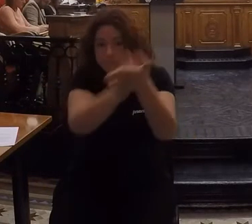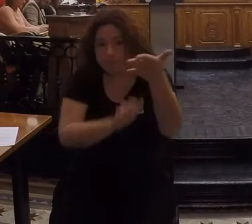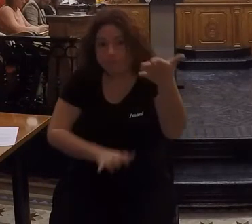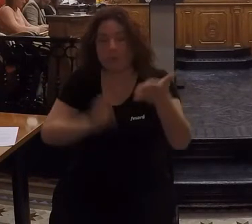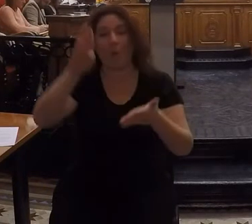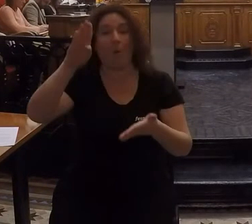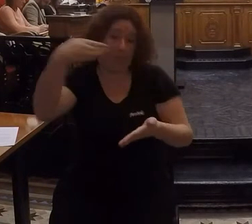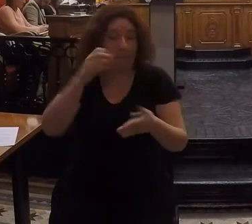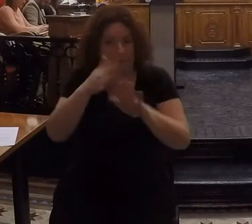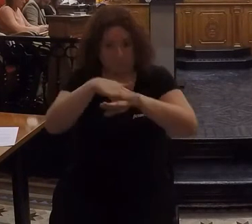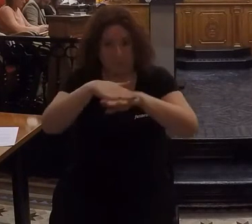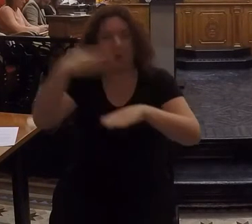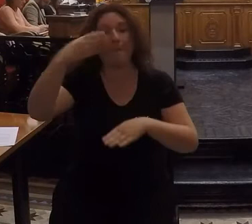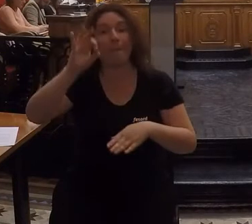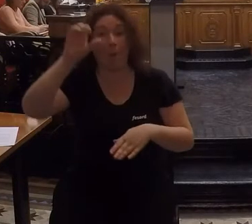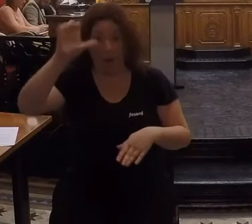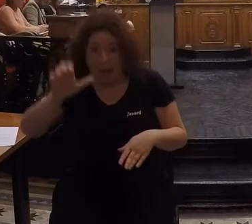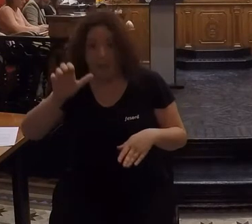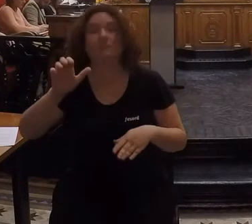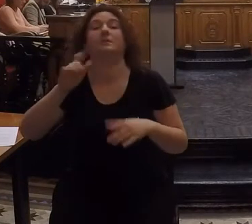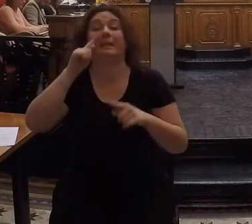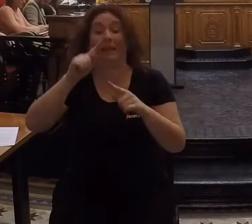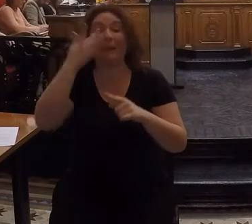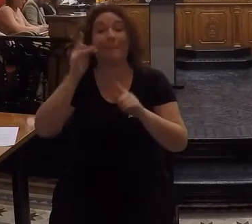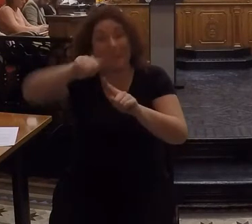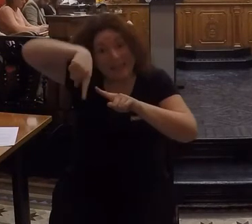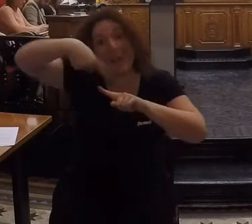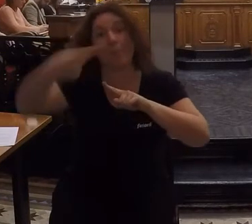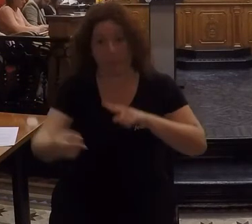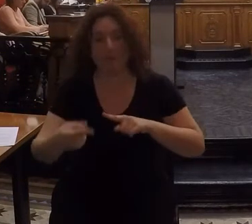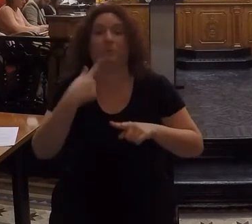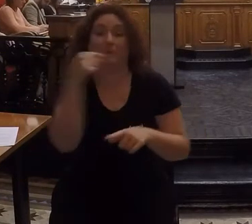del Estado, es decir, que entrará en vigor esta misma semana.